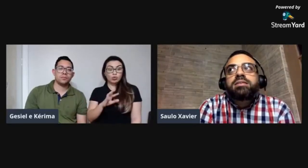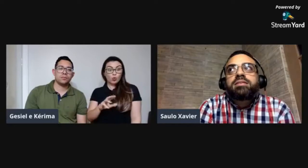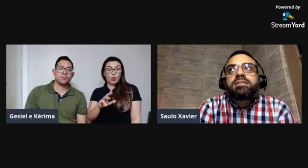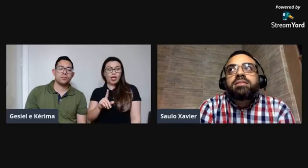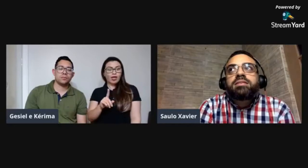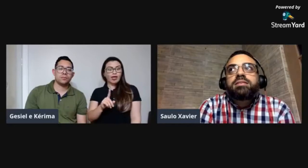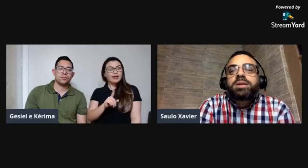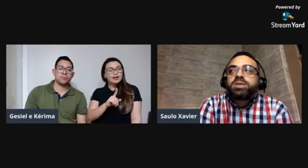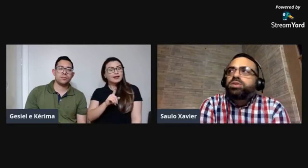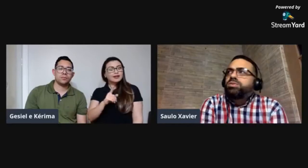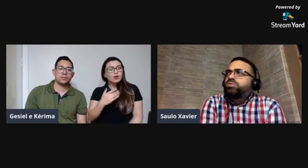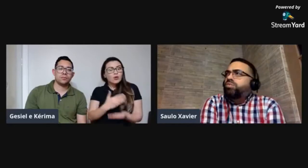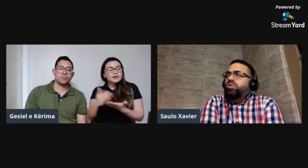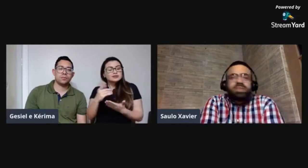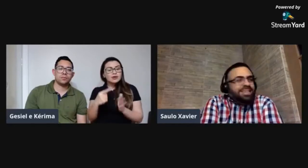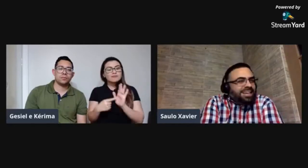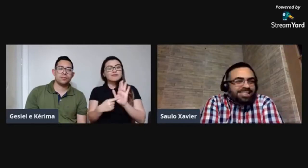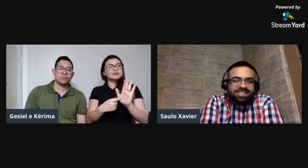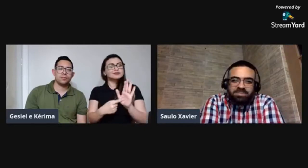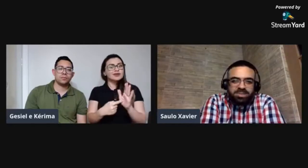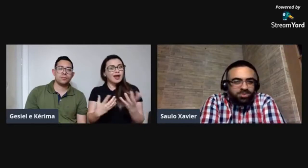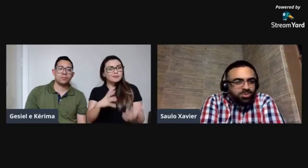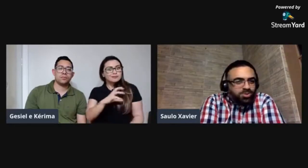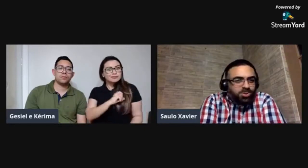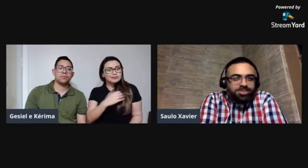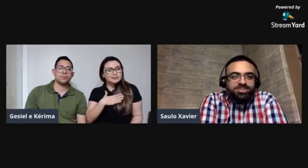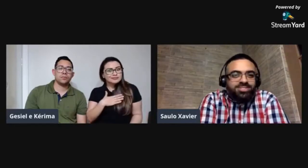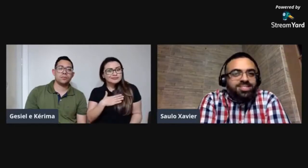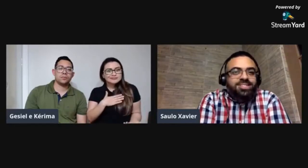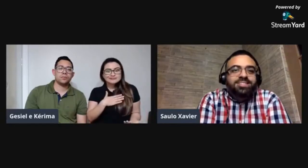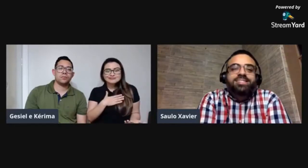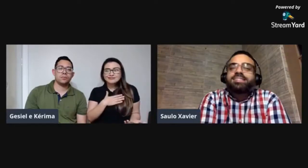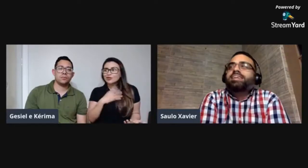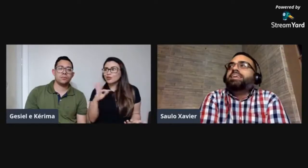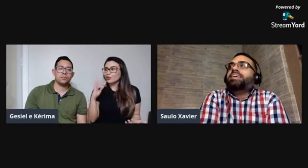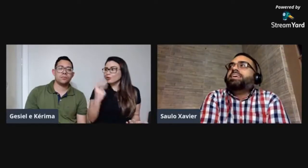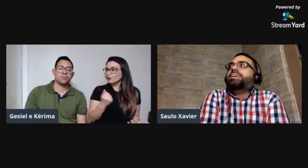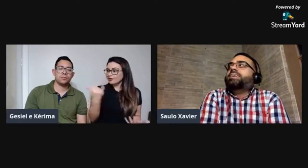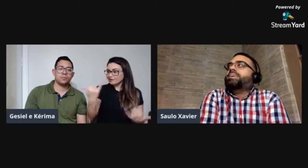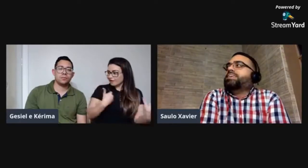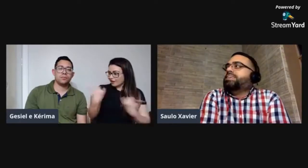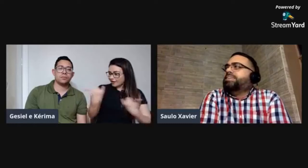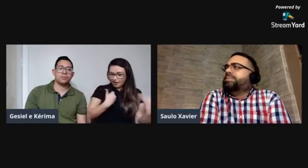E foi unânime, todo mundo dizendo assim,